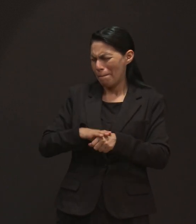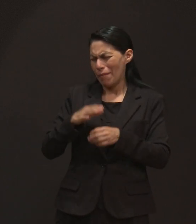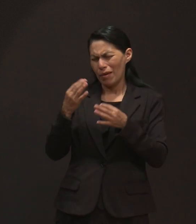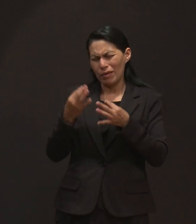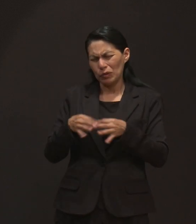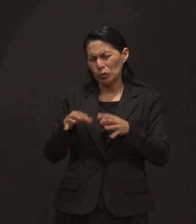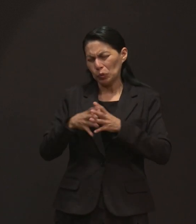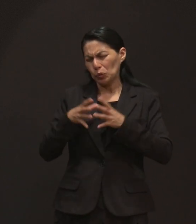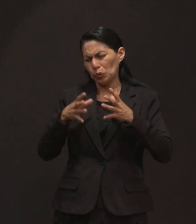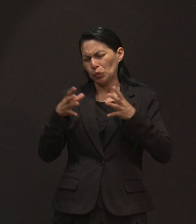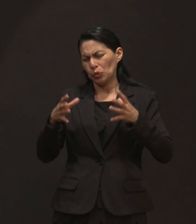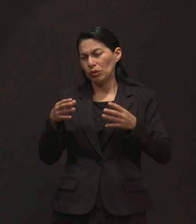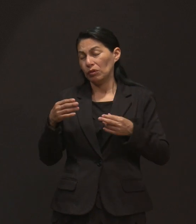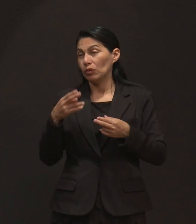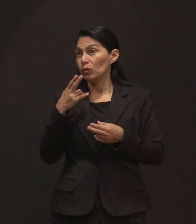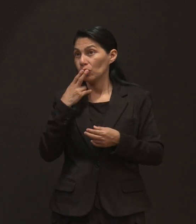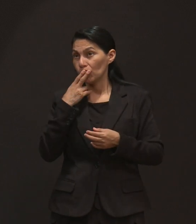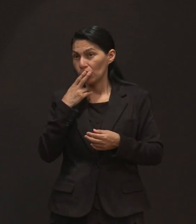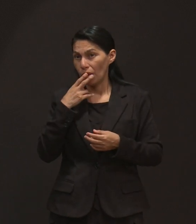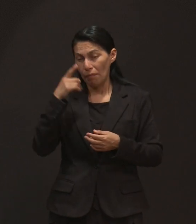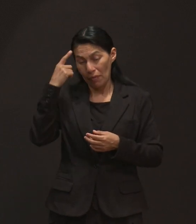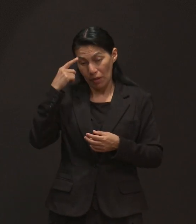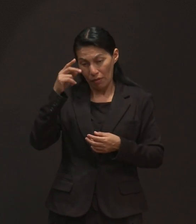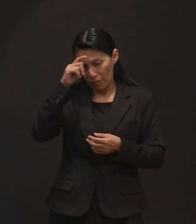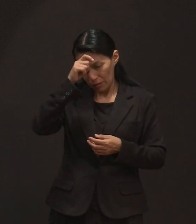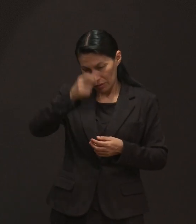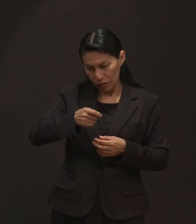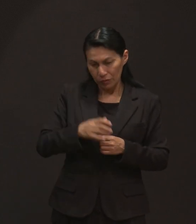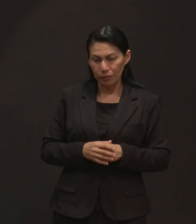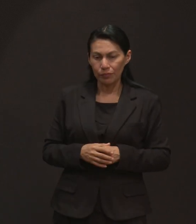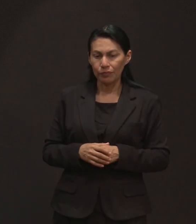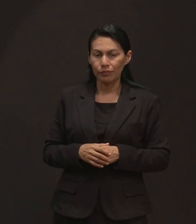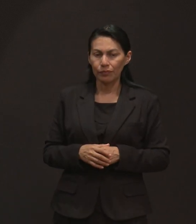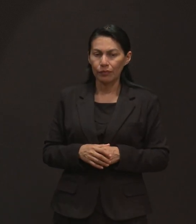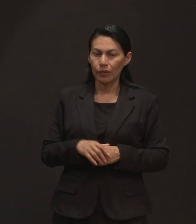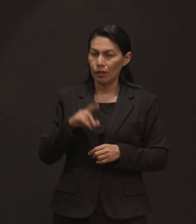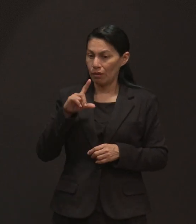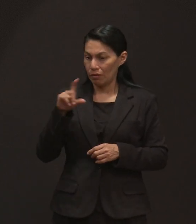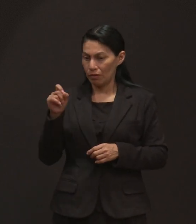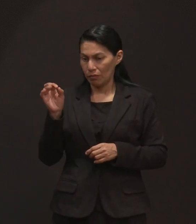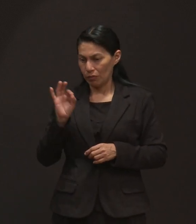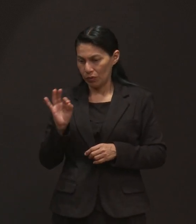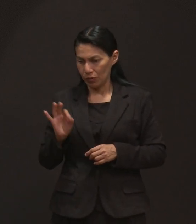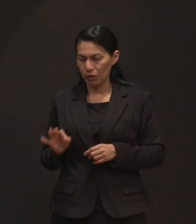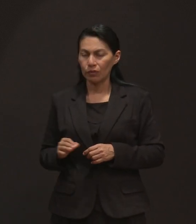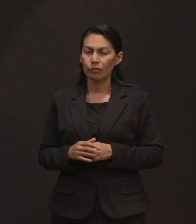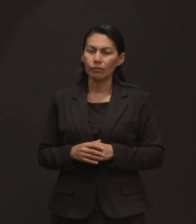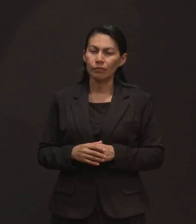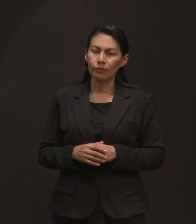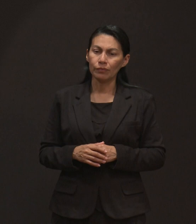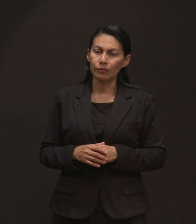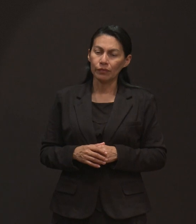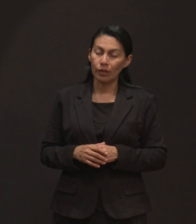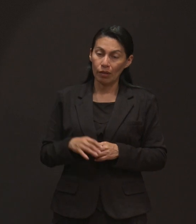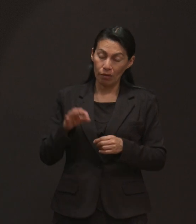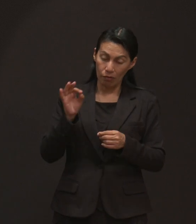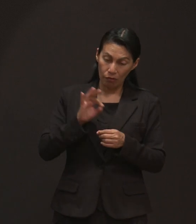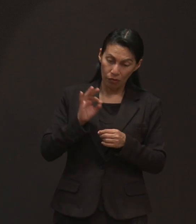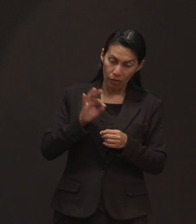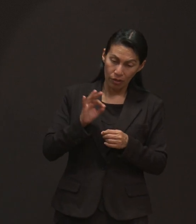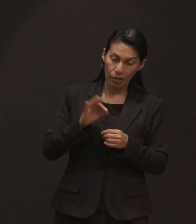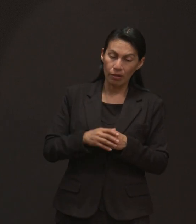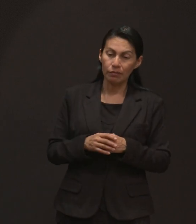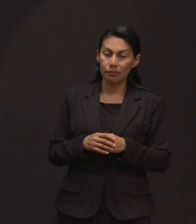mucho más abundante y de mayor bendición que si solo se quedara el 100%. Sí. Y además